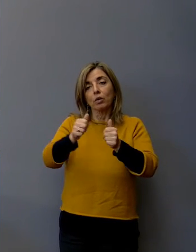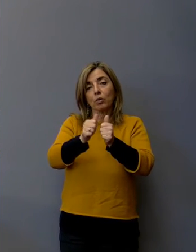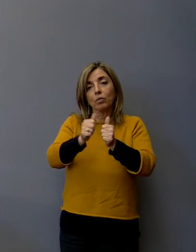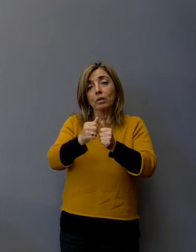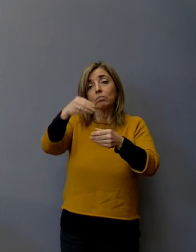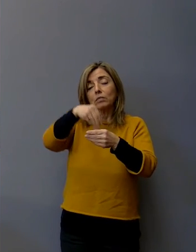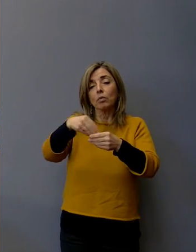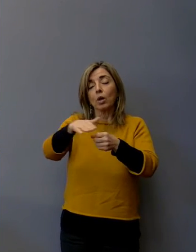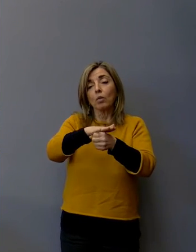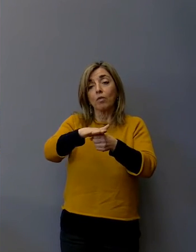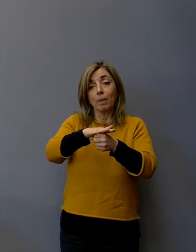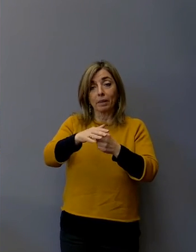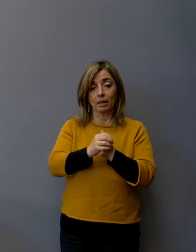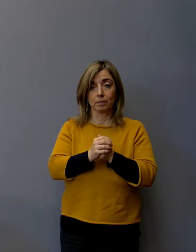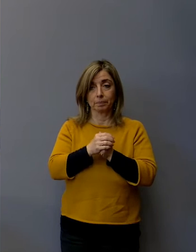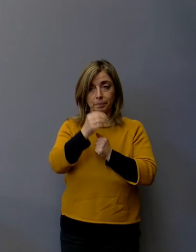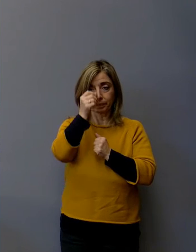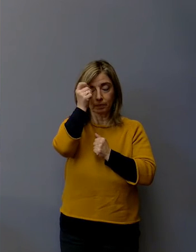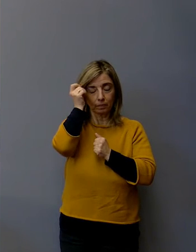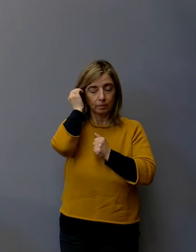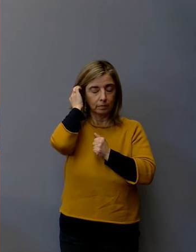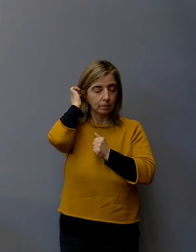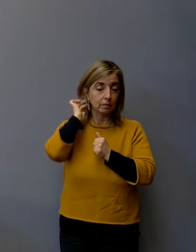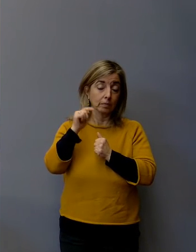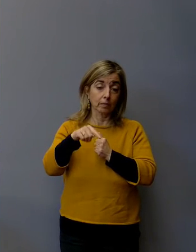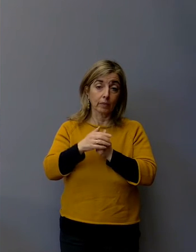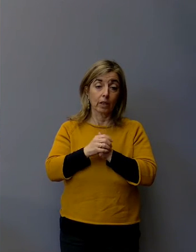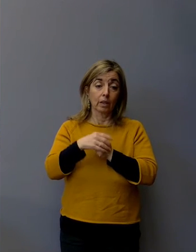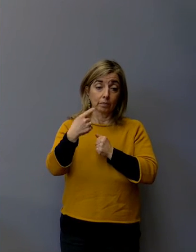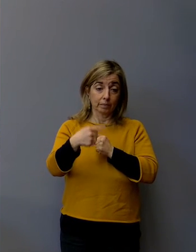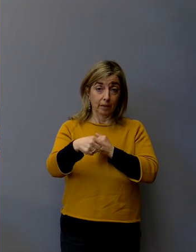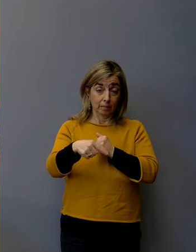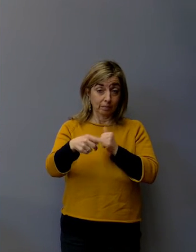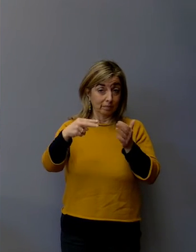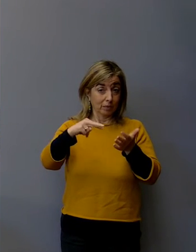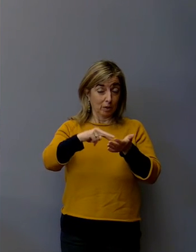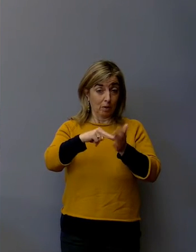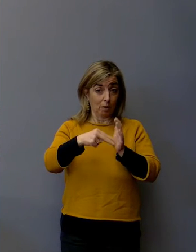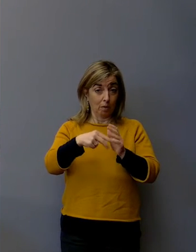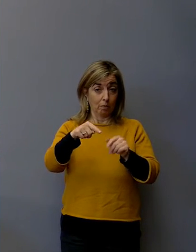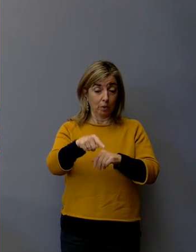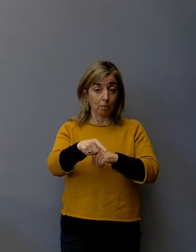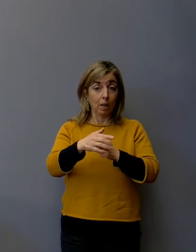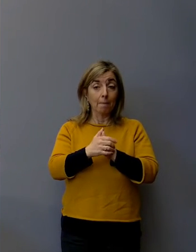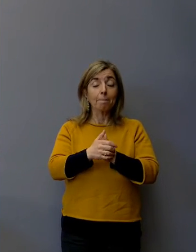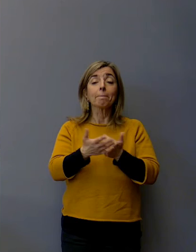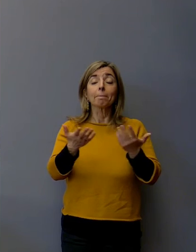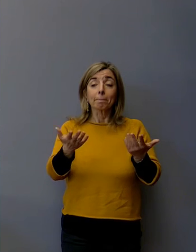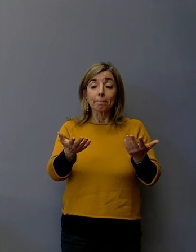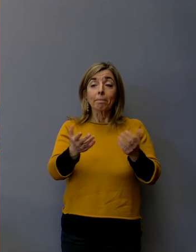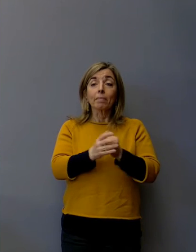familiari di fronte a tutta questa evidenza è chiaro che le prime esigenze che questo bilancio